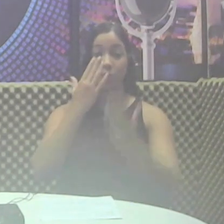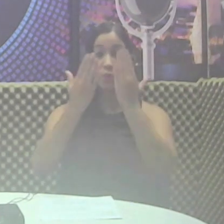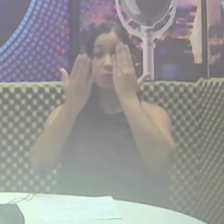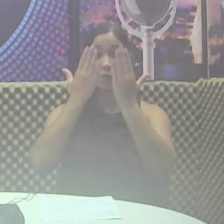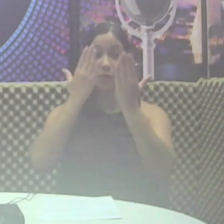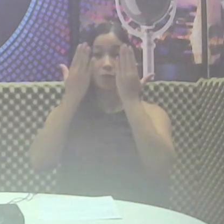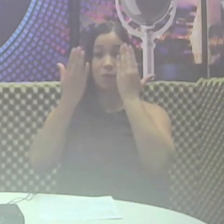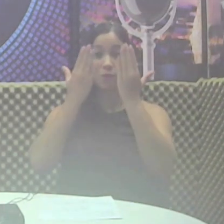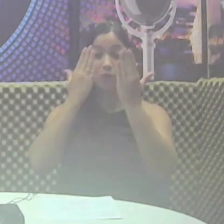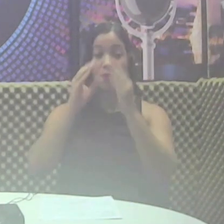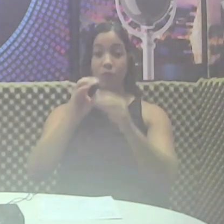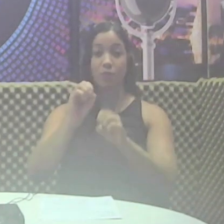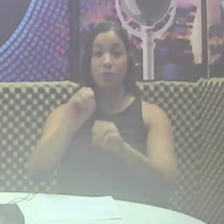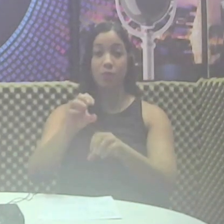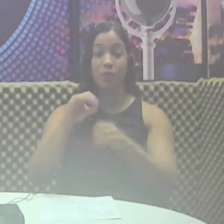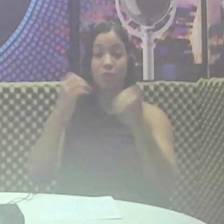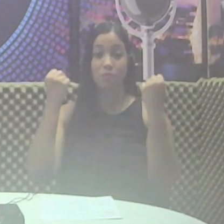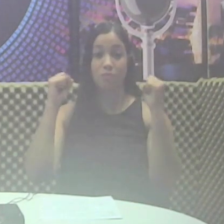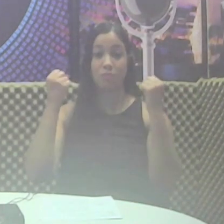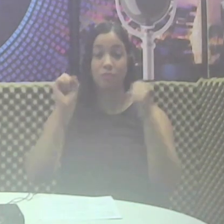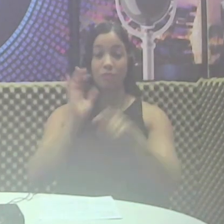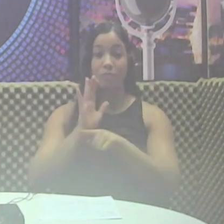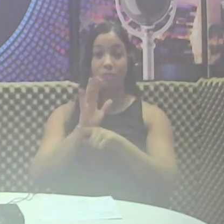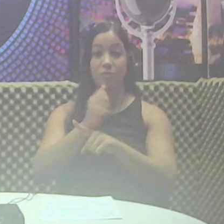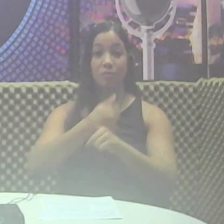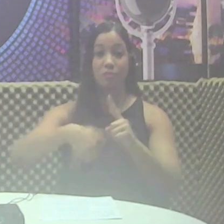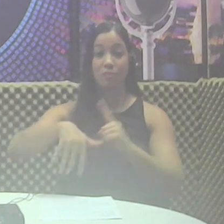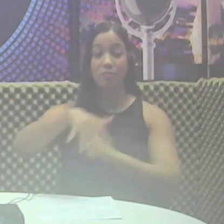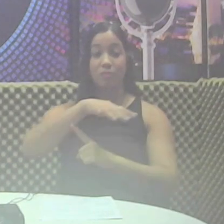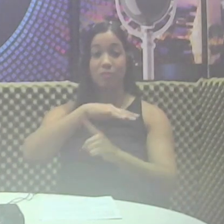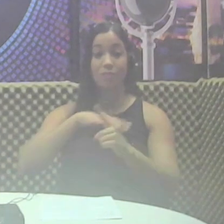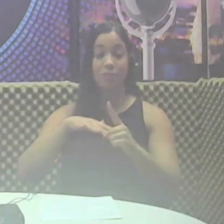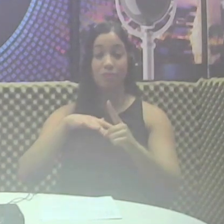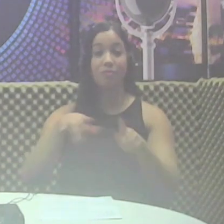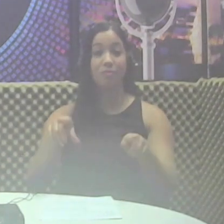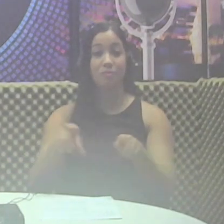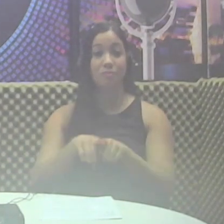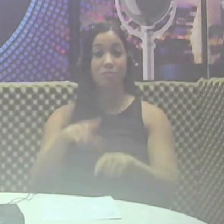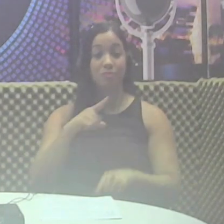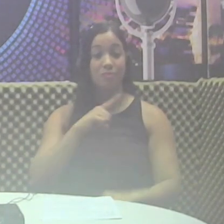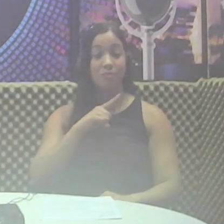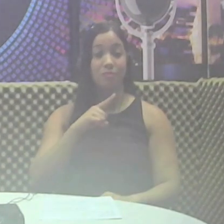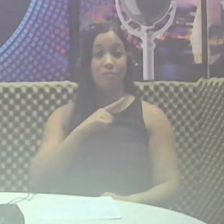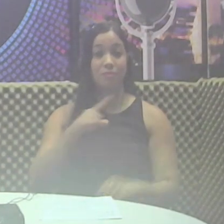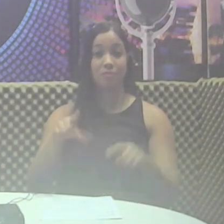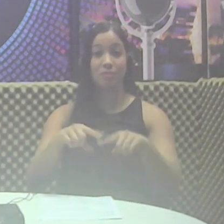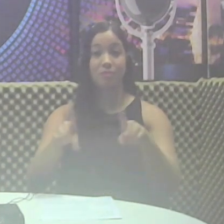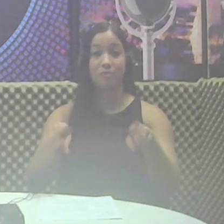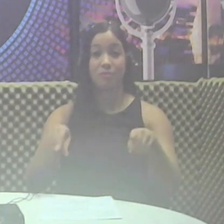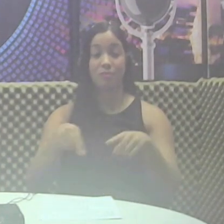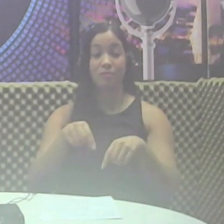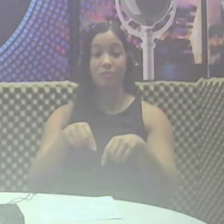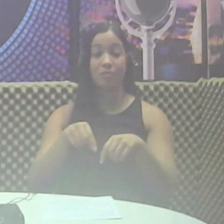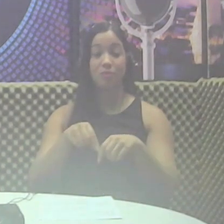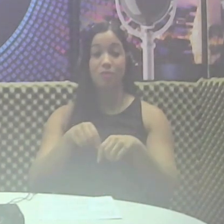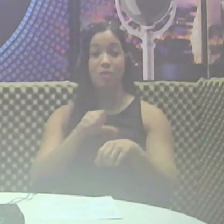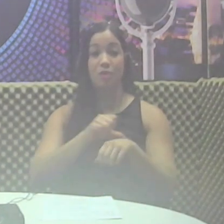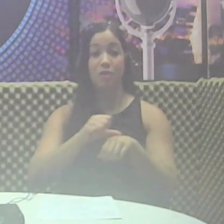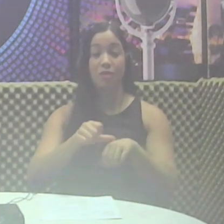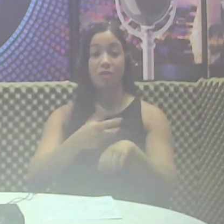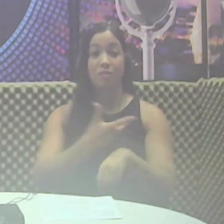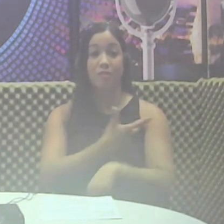psicologia, educador físico e assistente social. Além disso, há também alas para serviços de curativos,